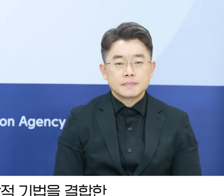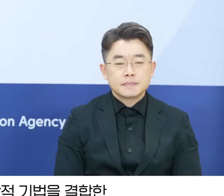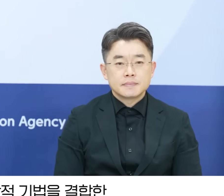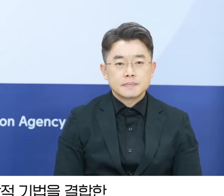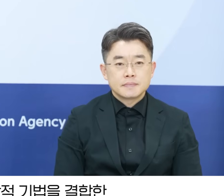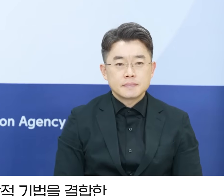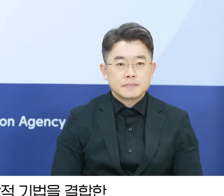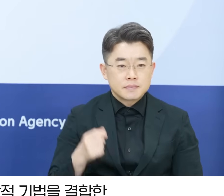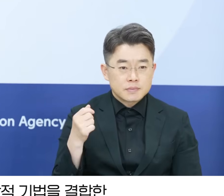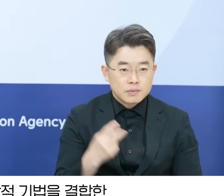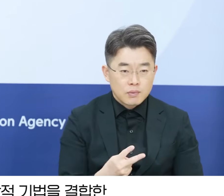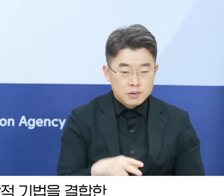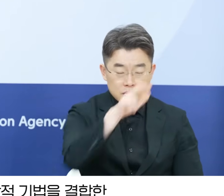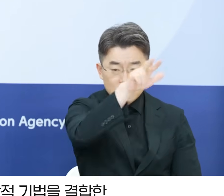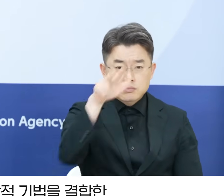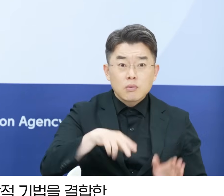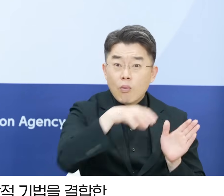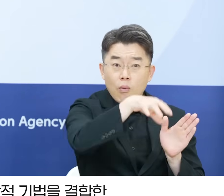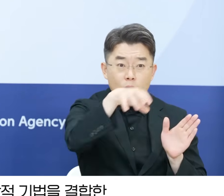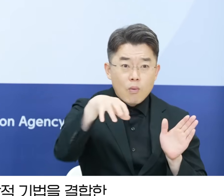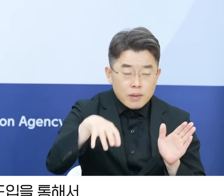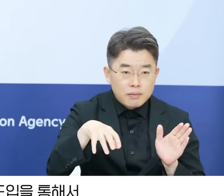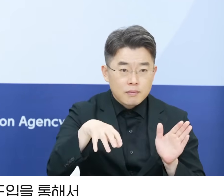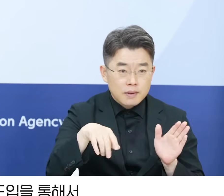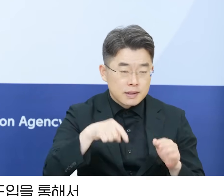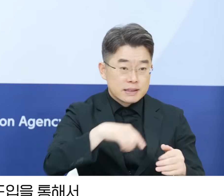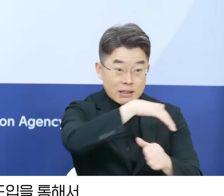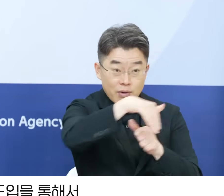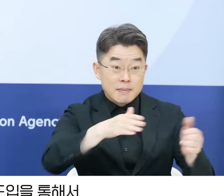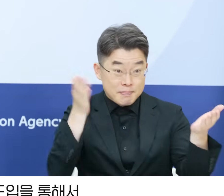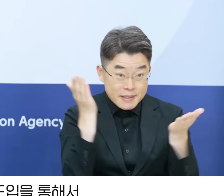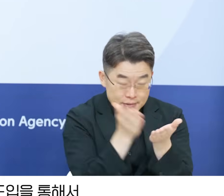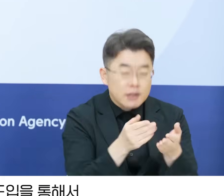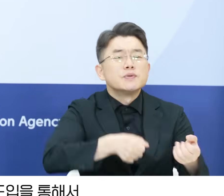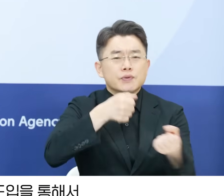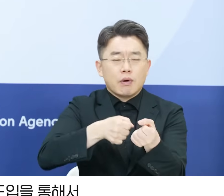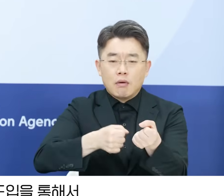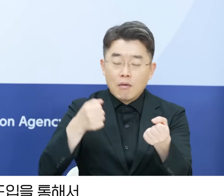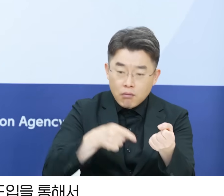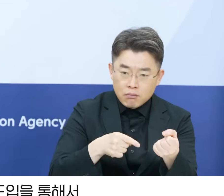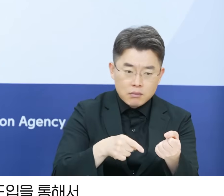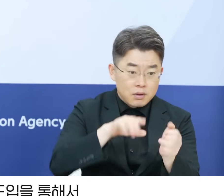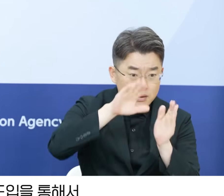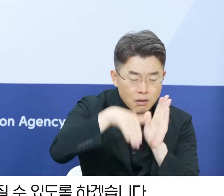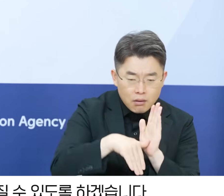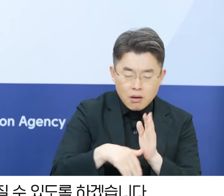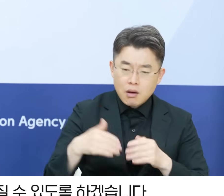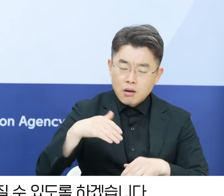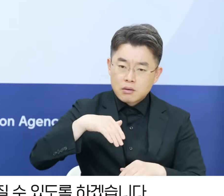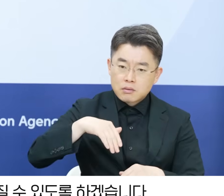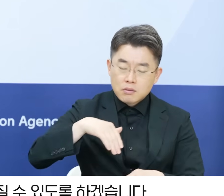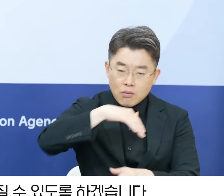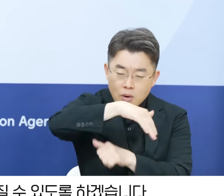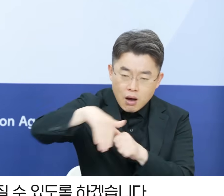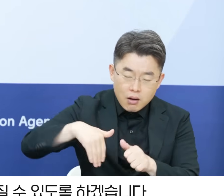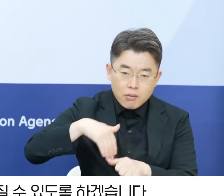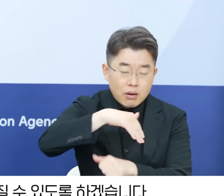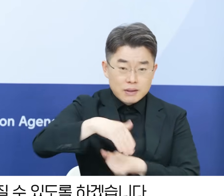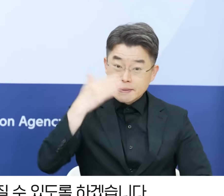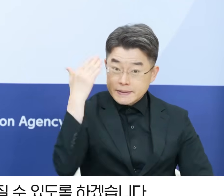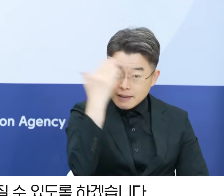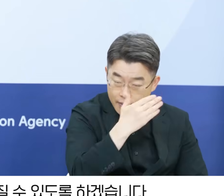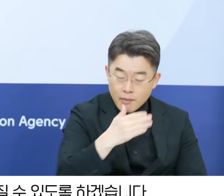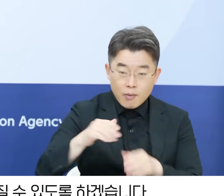또한 물리적, 생물학적 기법을 결합한 종합 방제 기술 도입을 통해서 환경 친화적